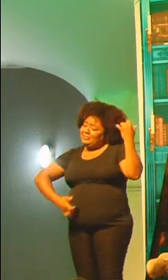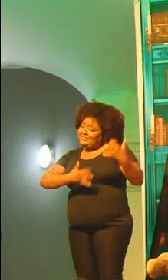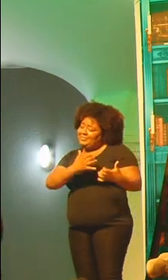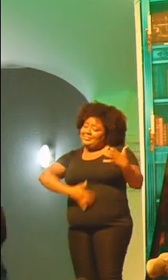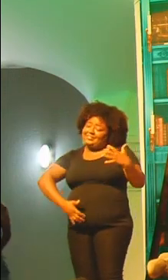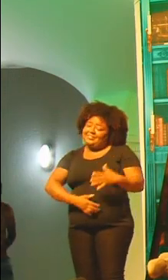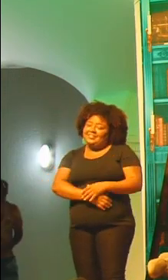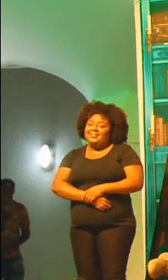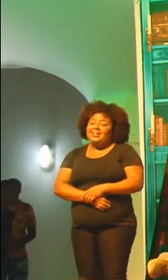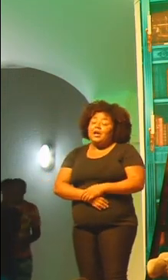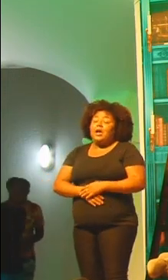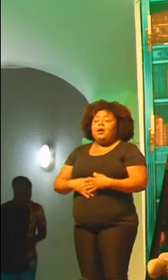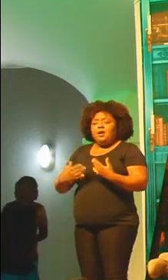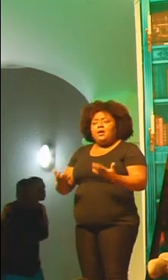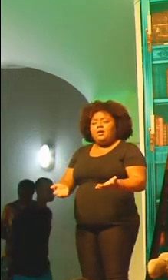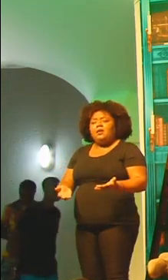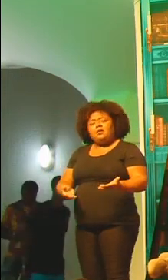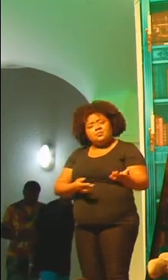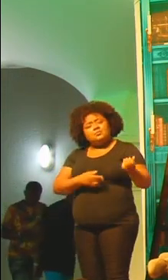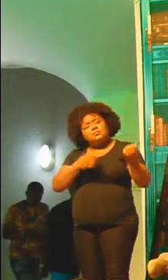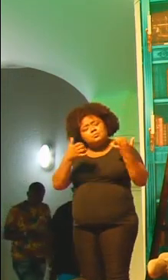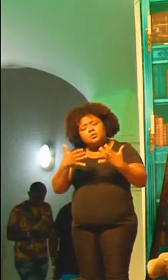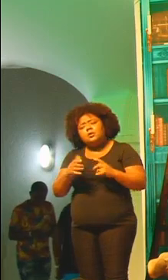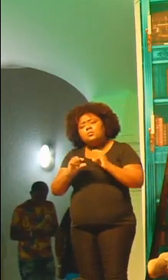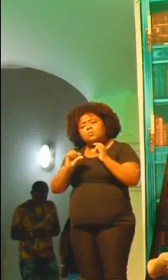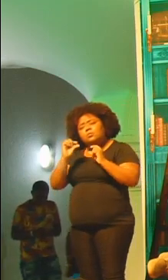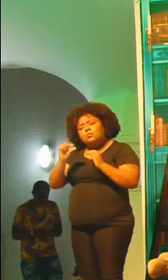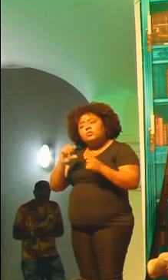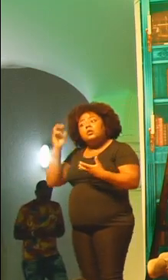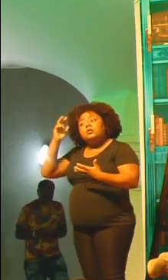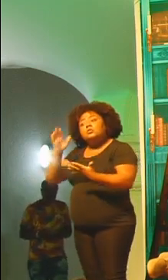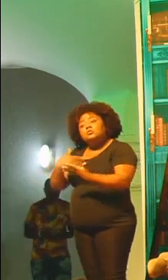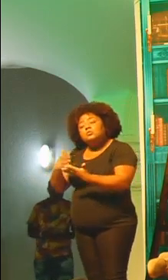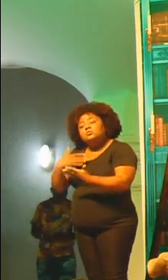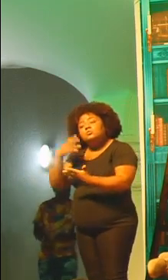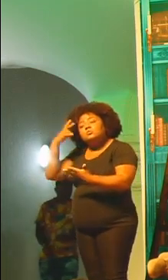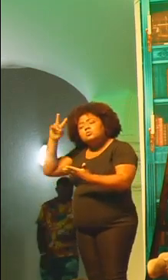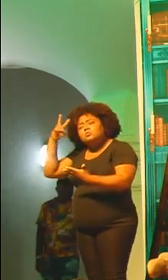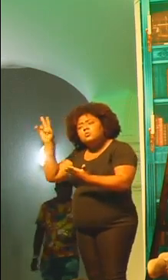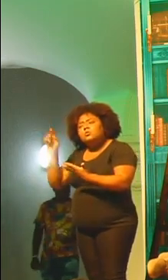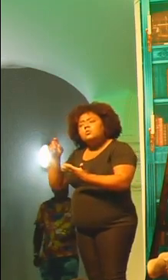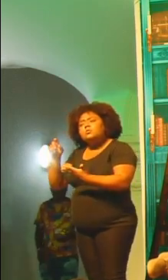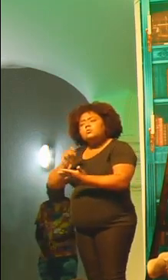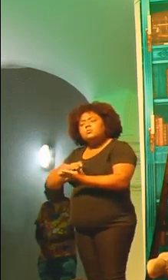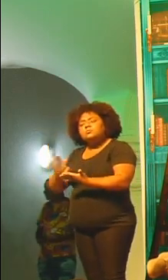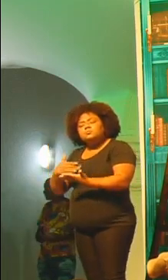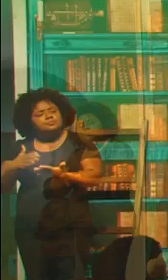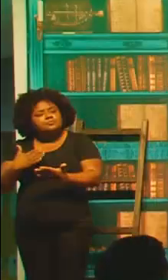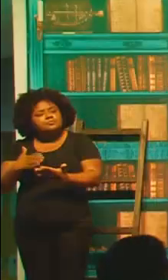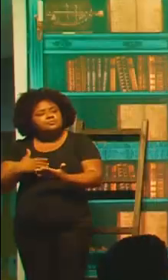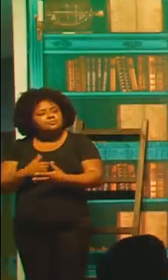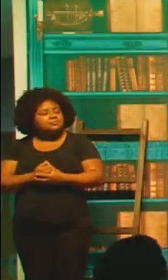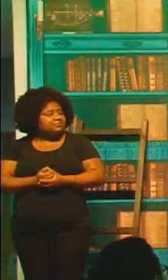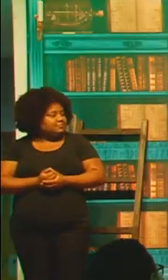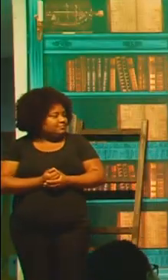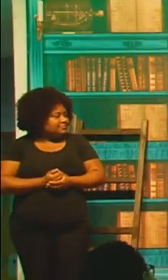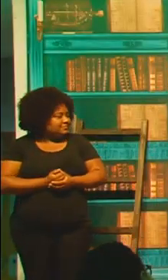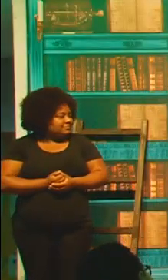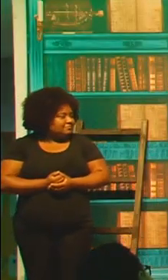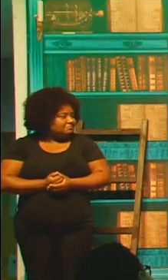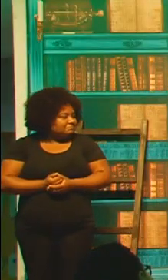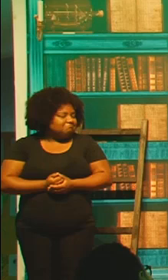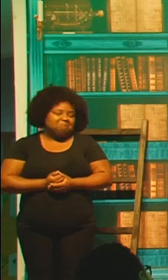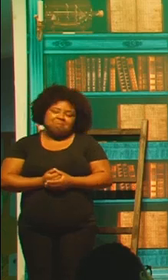mesmo. É, que você fale um pouco para a plateia sobre a história do livro, situar um pouco seus leitores. Primeiro, quero agradecer